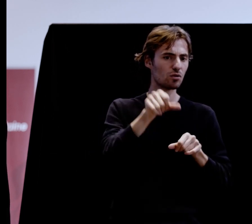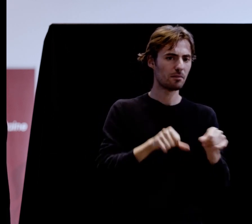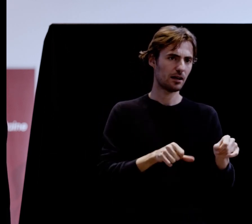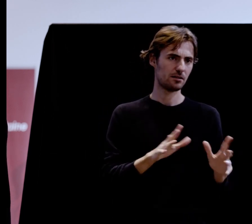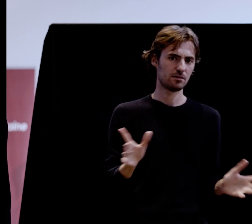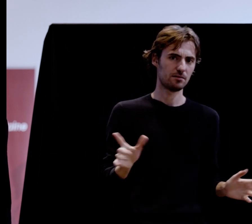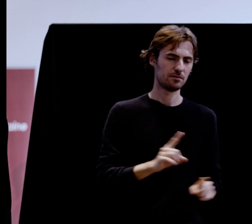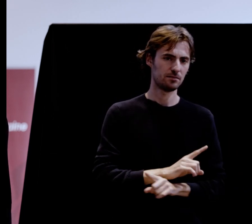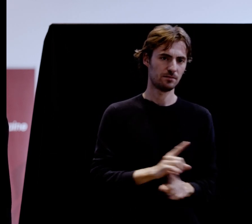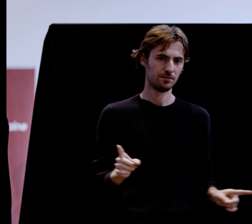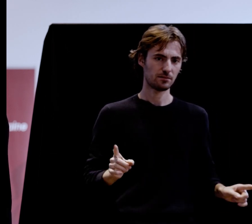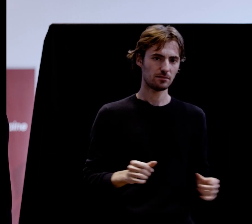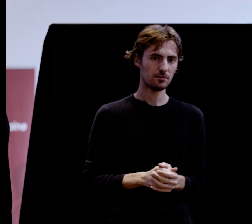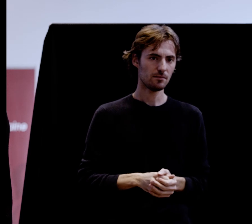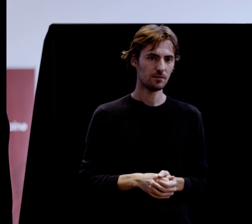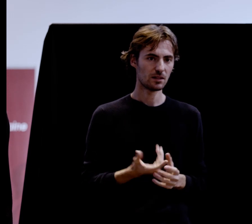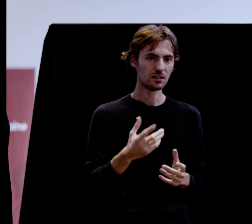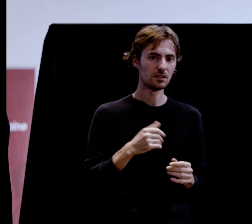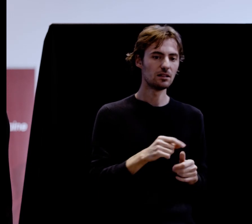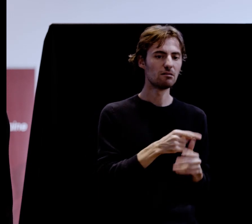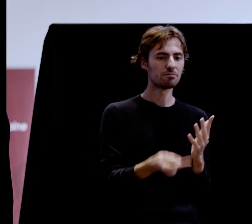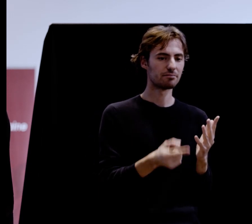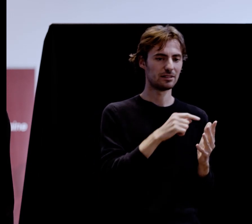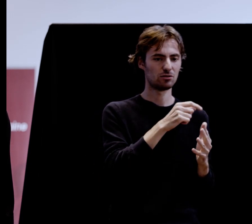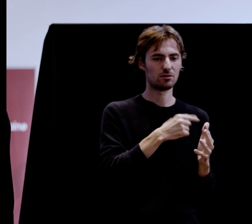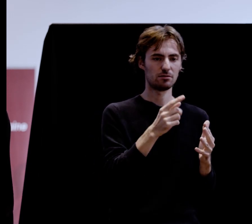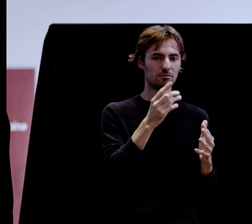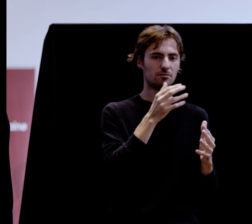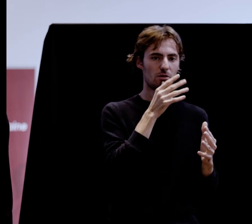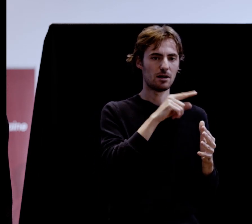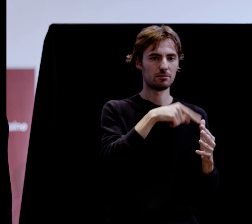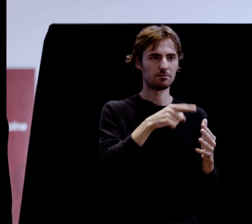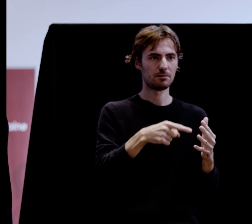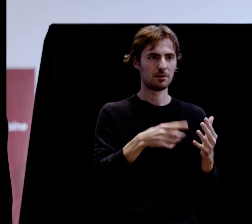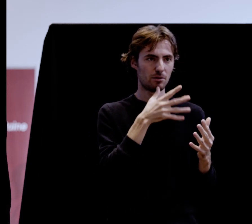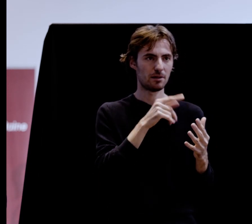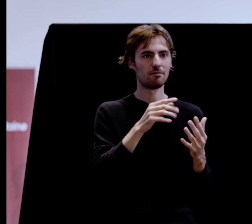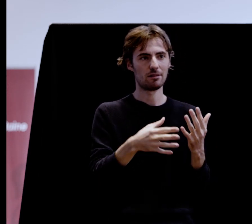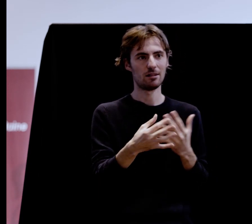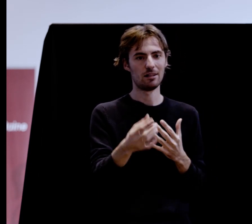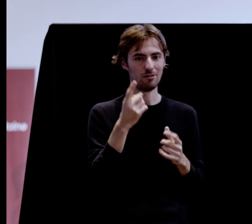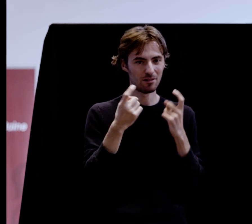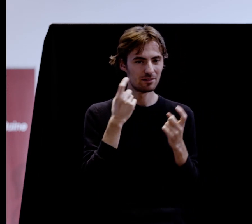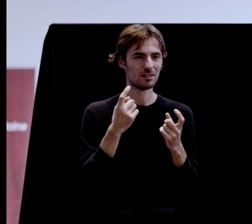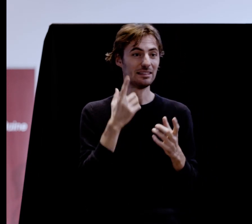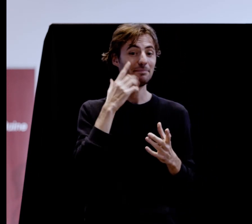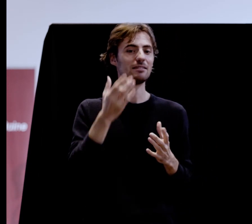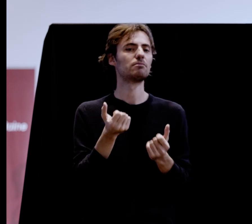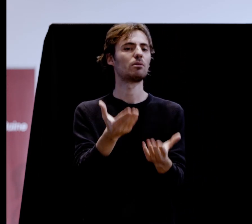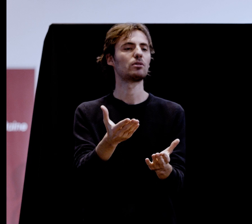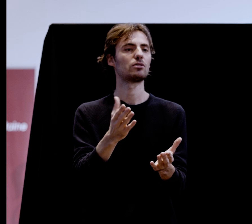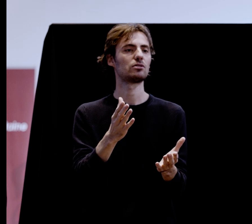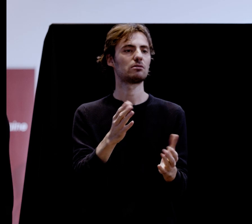pas le droit à toute une partie de la contraception disponible. Et en plus, quand on doit proposer un moyen de contraception, si c'est une jeune fille